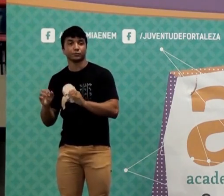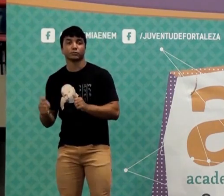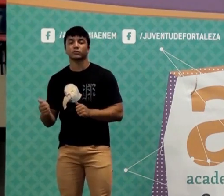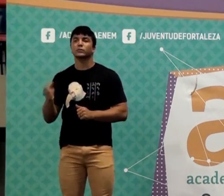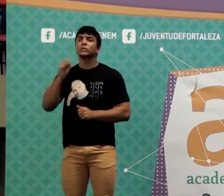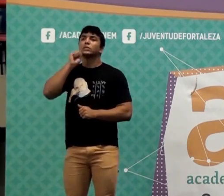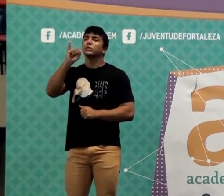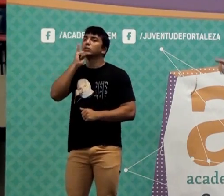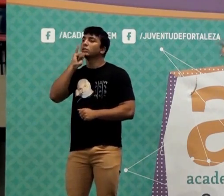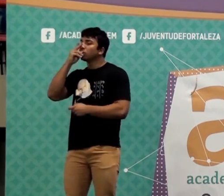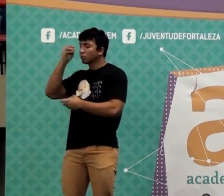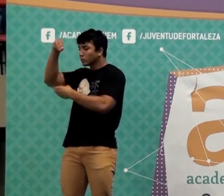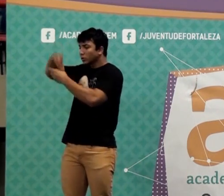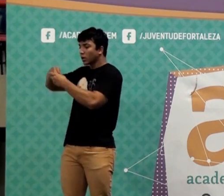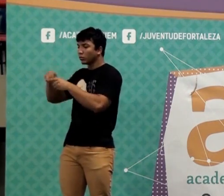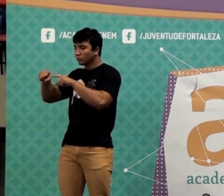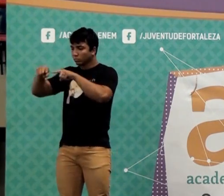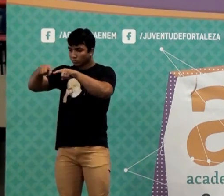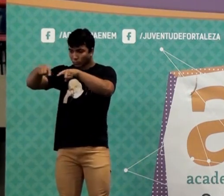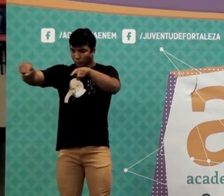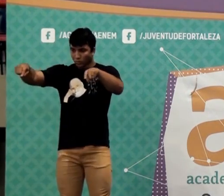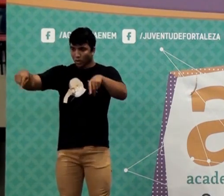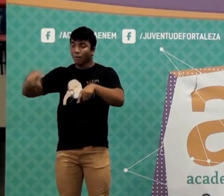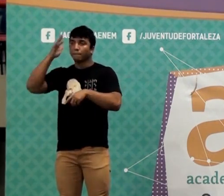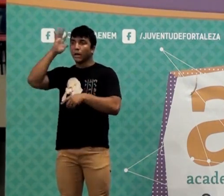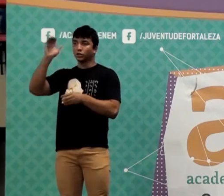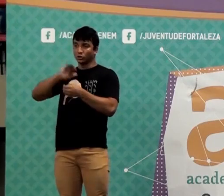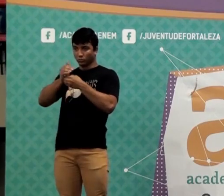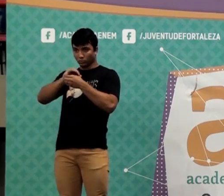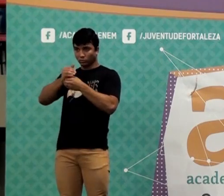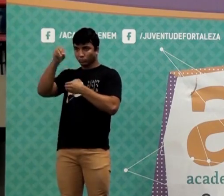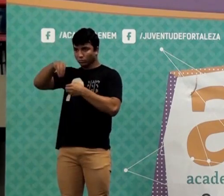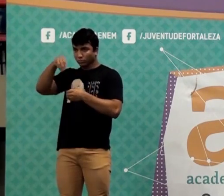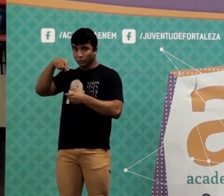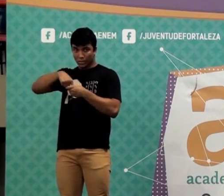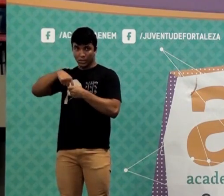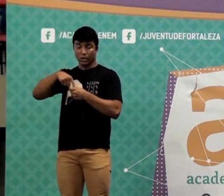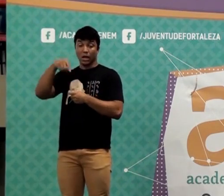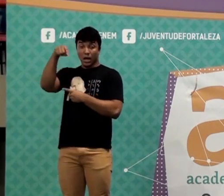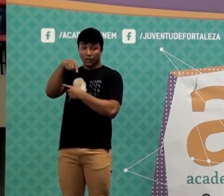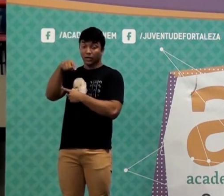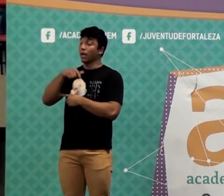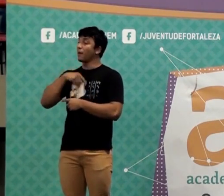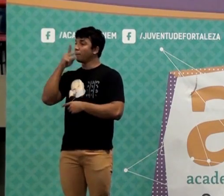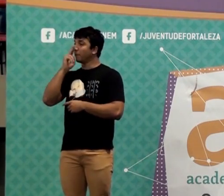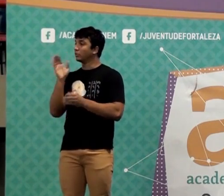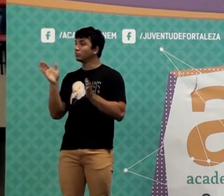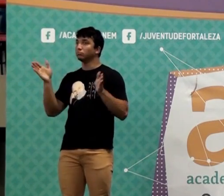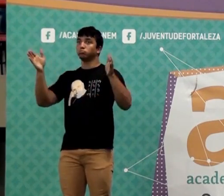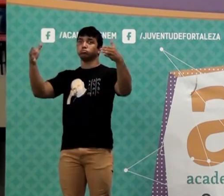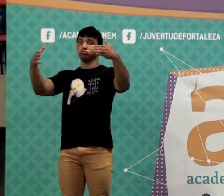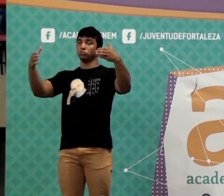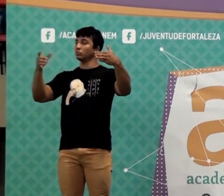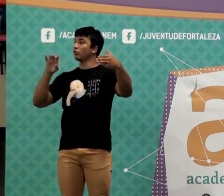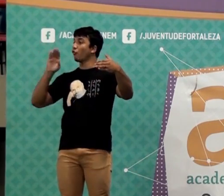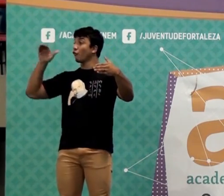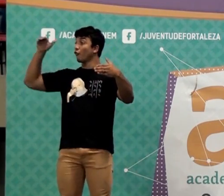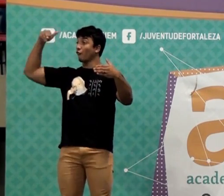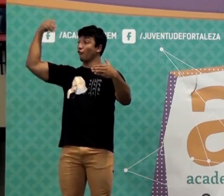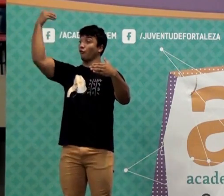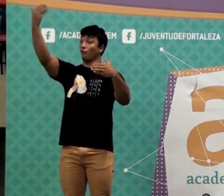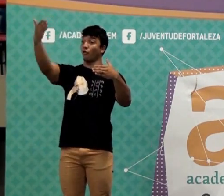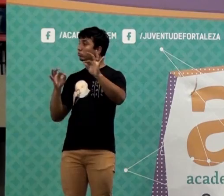Se a gente está dentro do feudo, vamos supor que aqui o Paulo Sarazate é o feudo. Nós estamos aqui dentro. Está fechado o muro. Do lado de